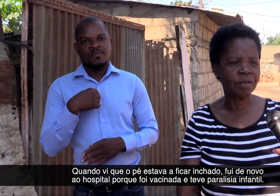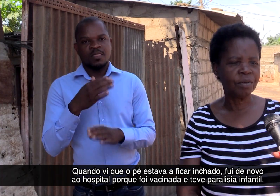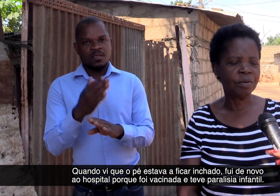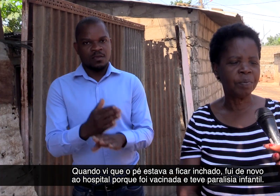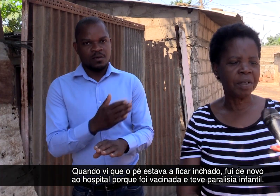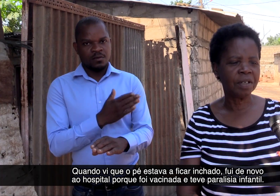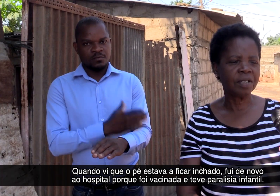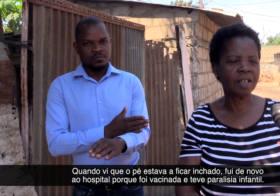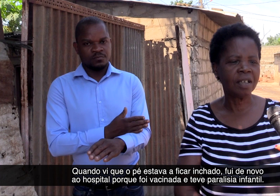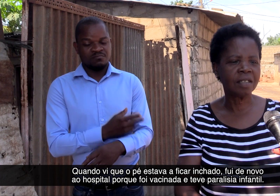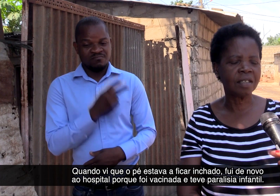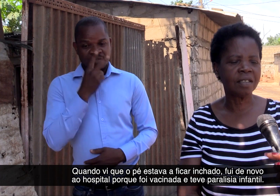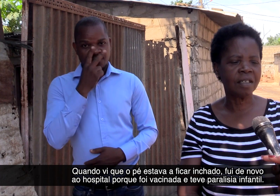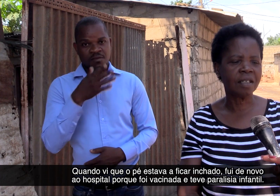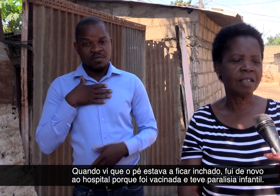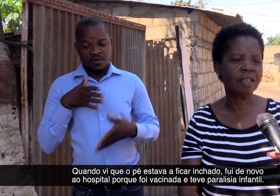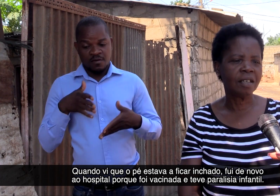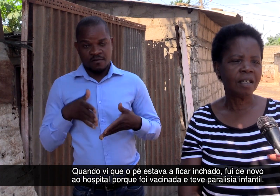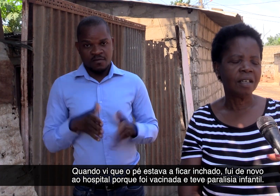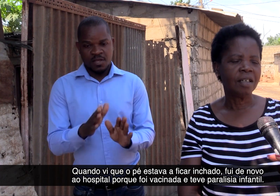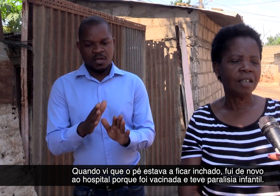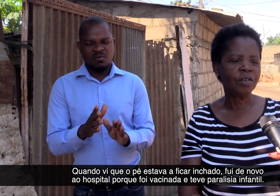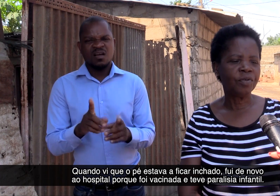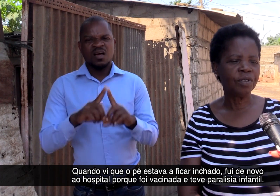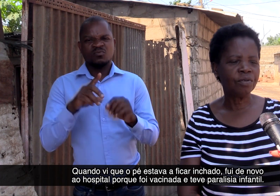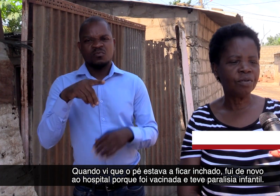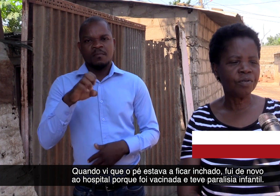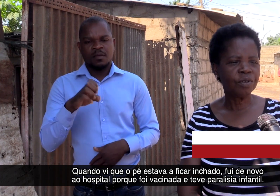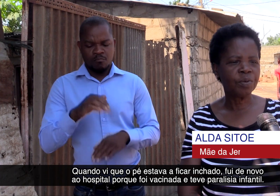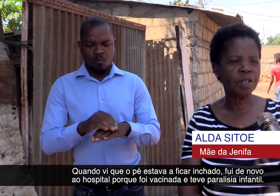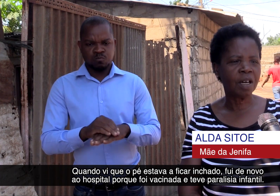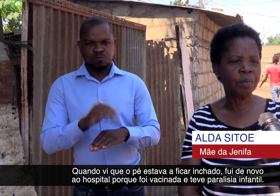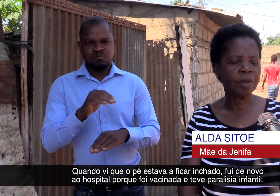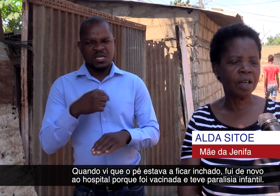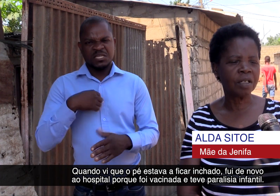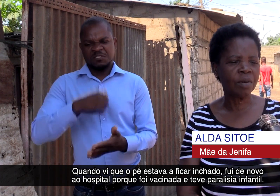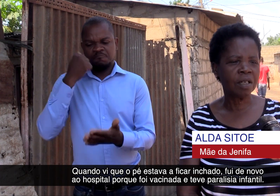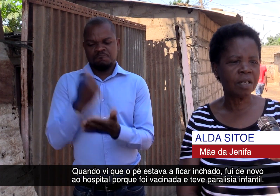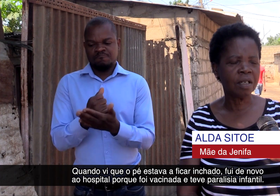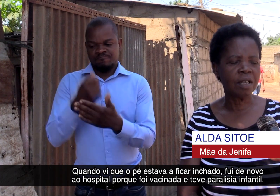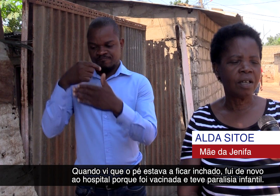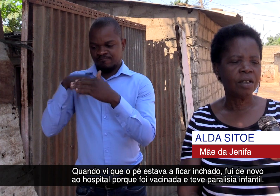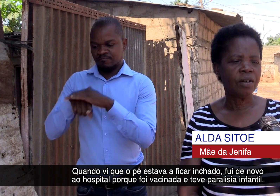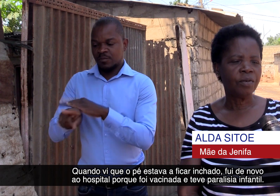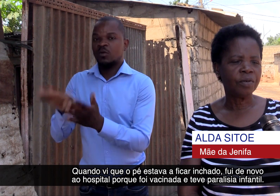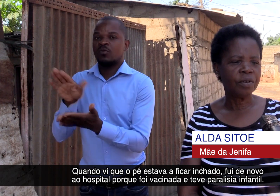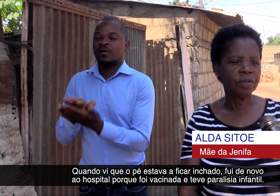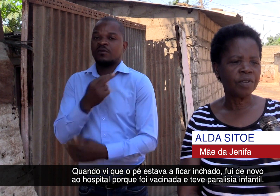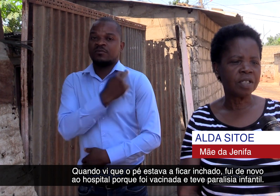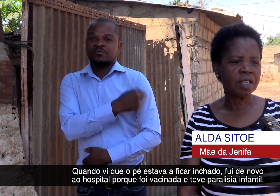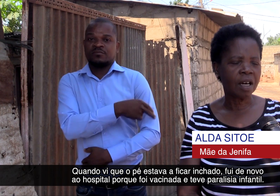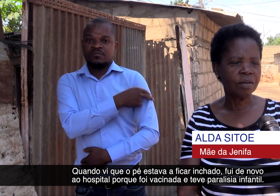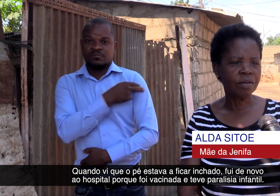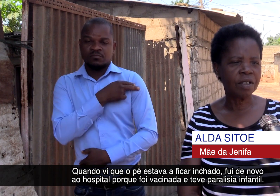Vi que o pé está a se encher. Eu fui de novo no hospital, porque aquilo ali